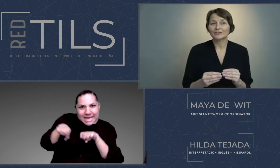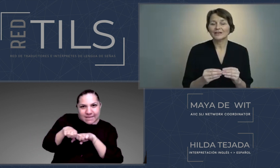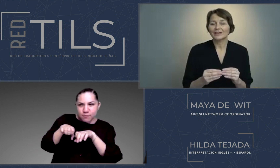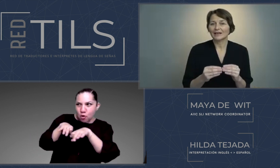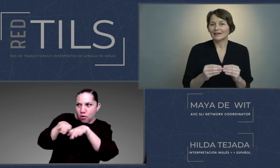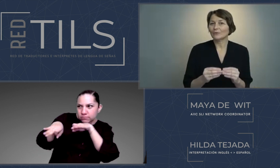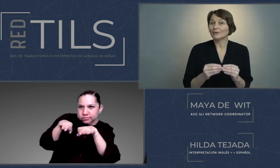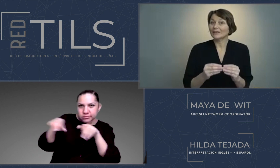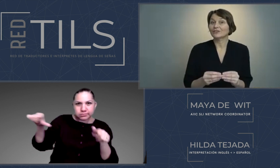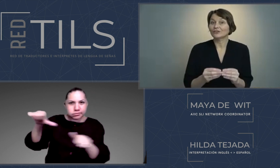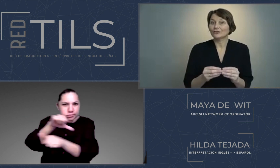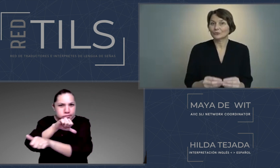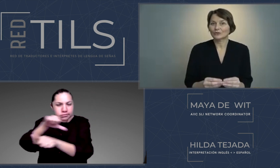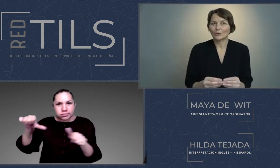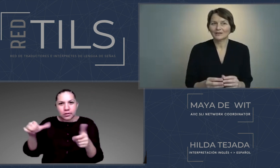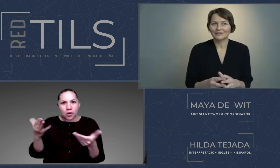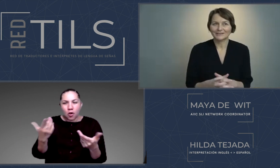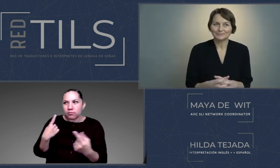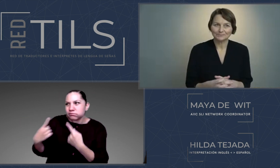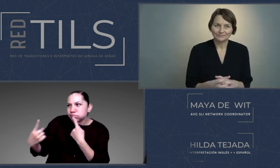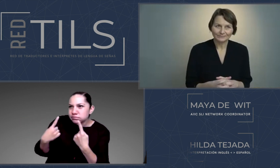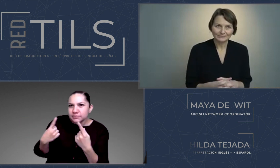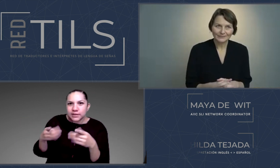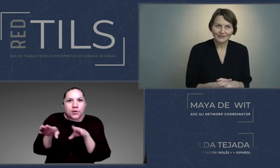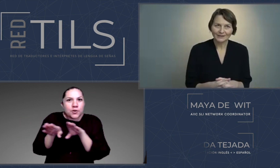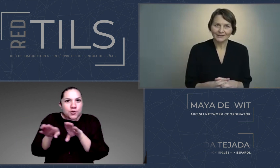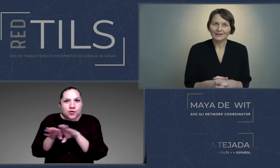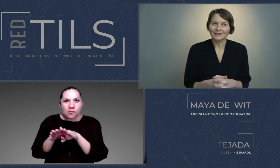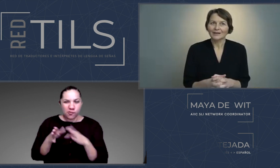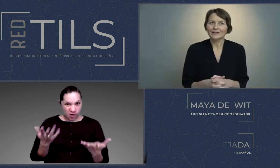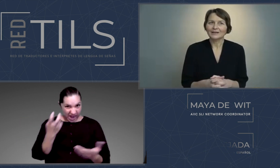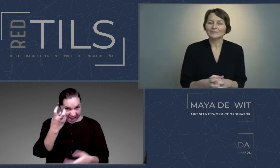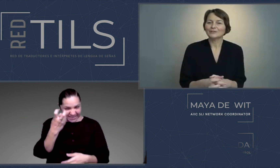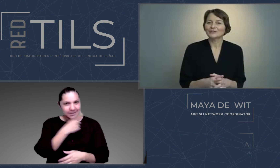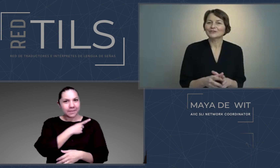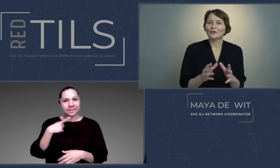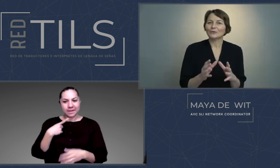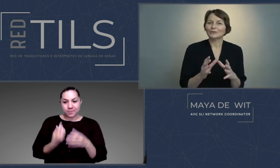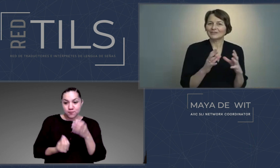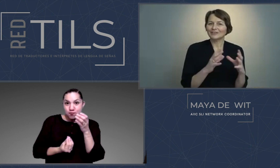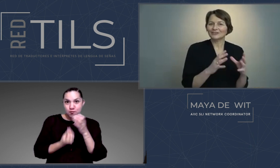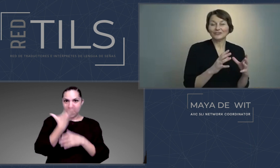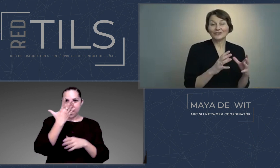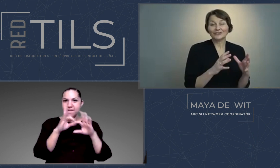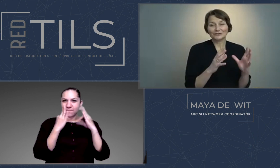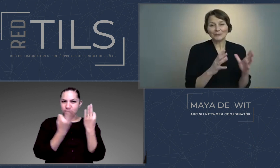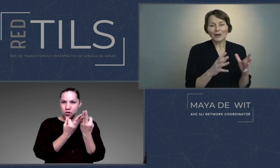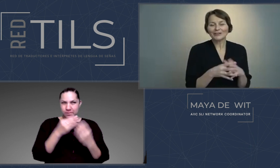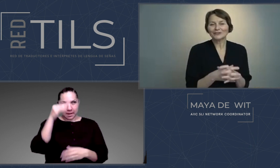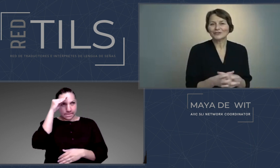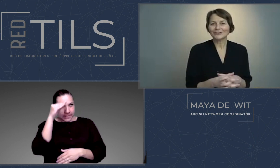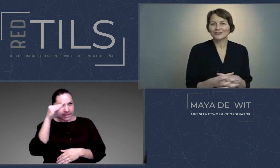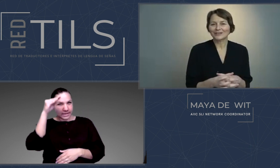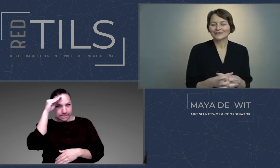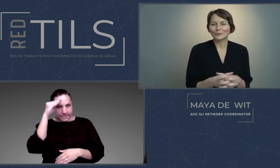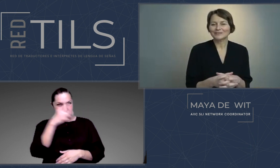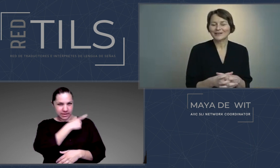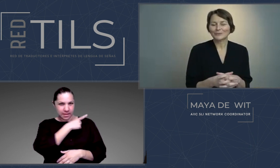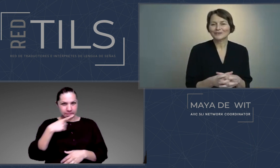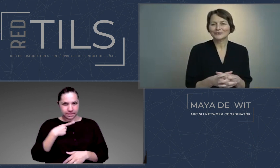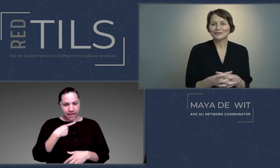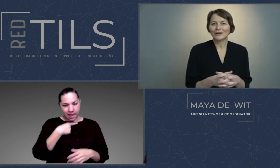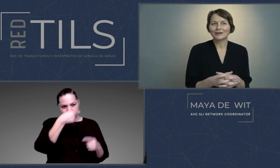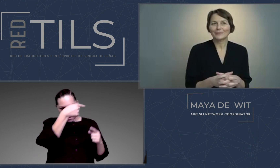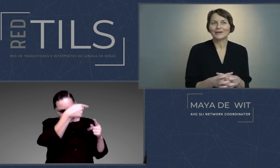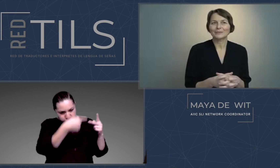pensar porque tenemos que pensar cómo vamos a representarnos dentro de la profesión y cómo vamos